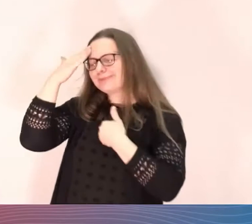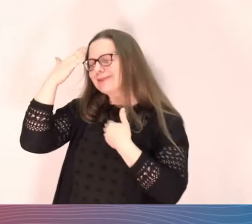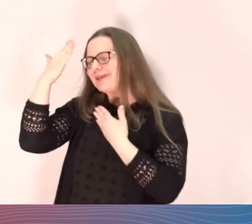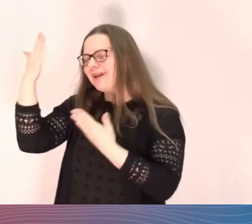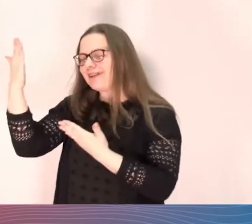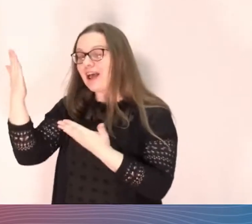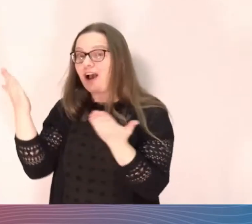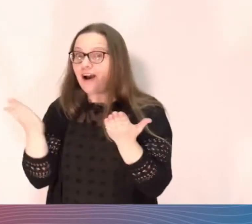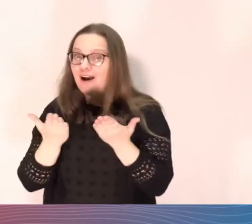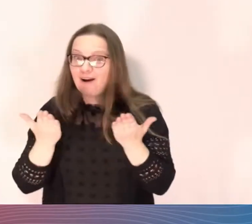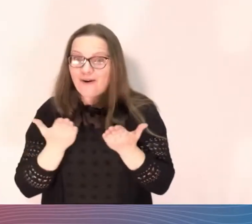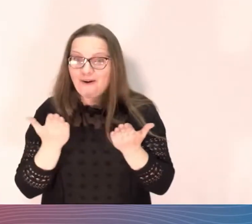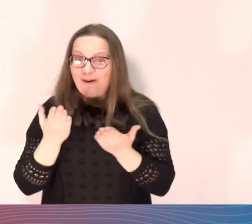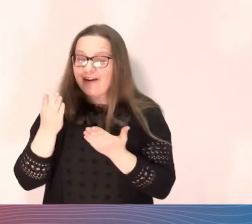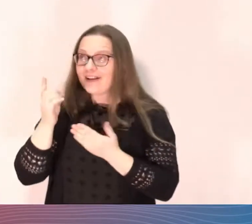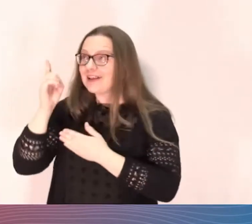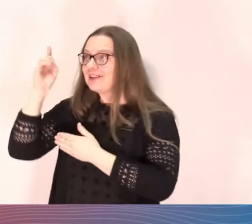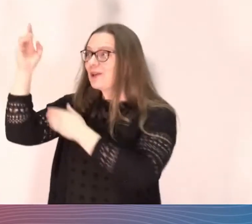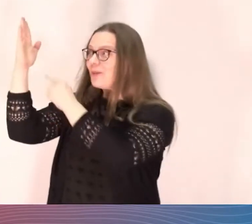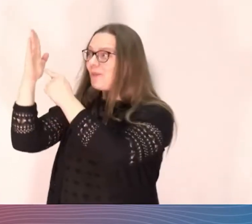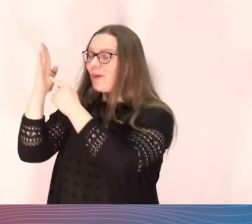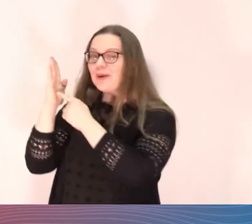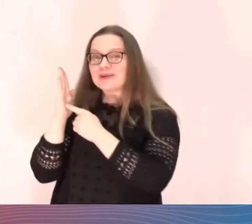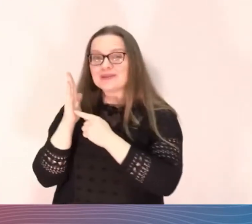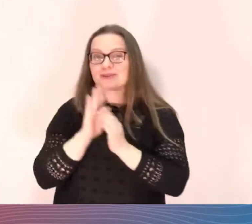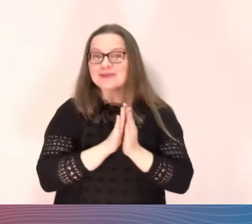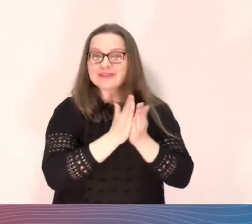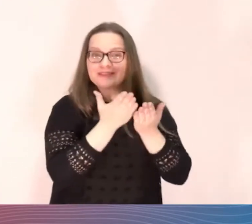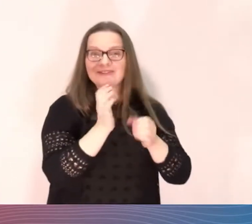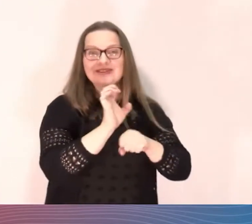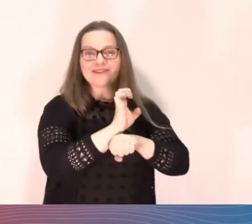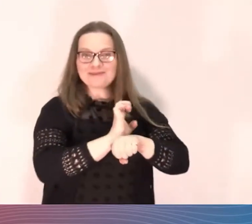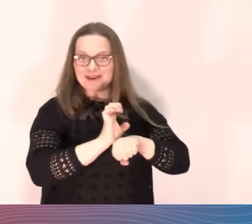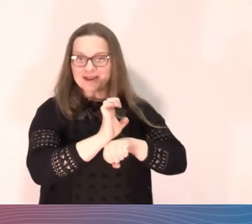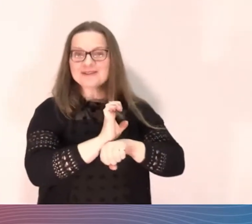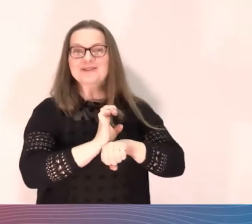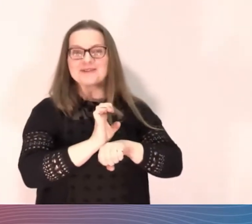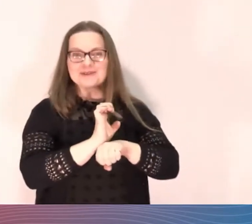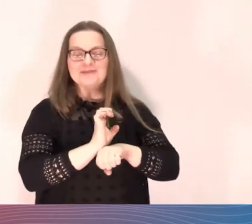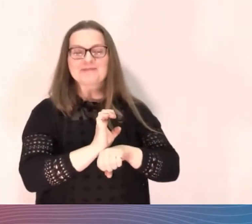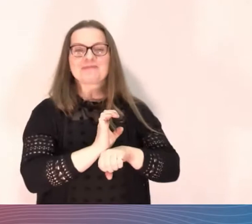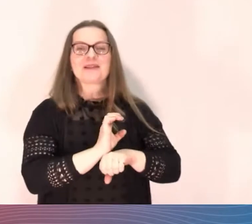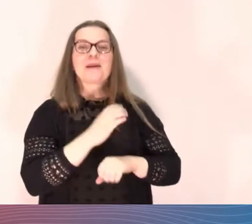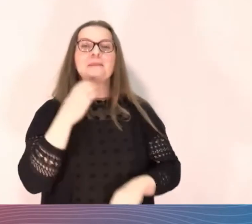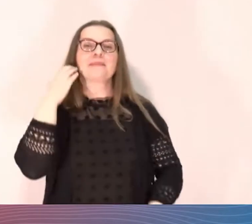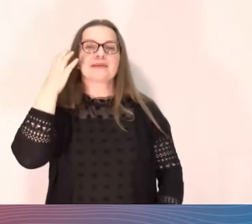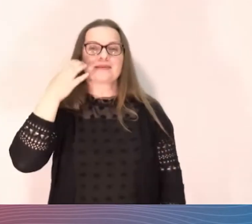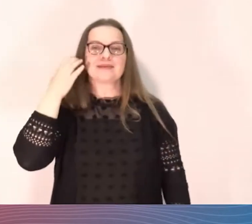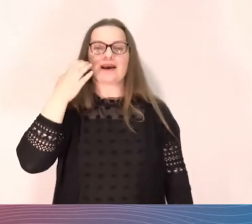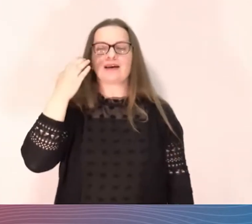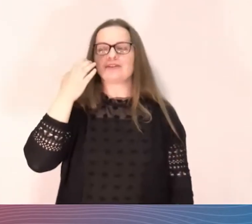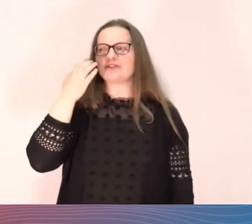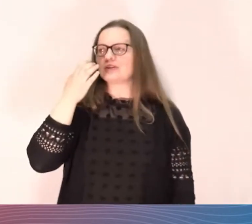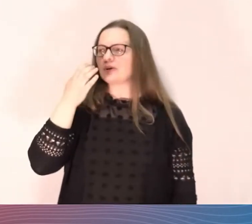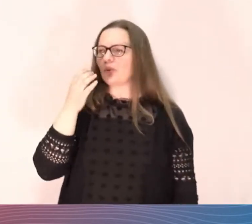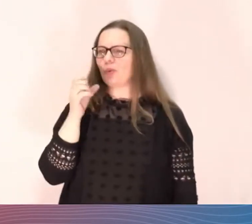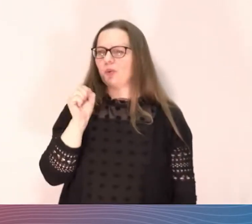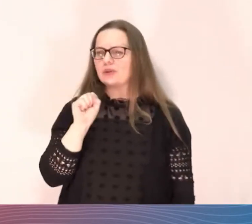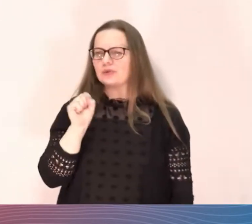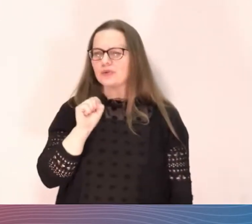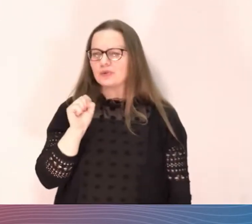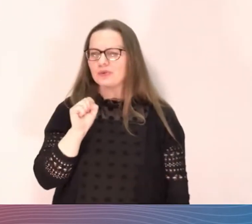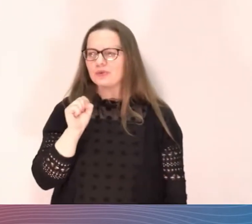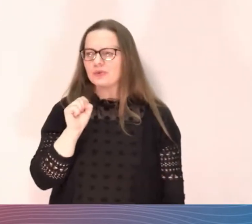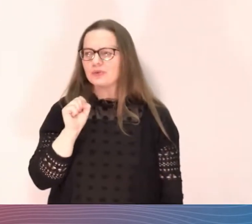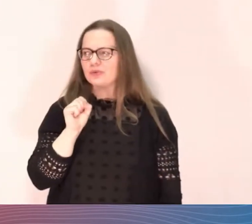Efésios. É a mensagem 6 hoje, porque nós já tivemos que ministrar